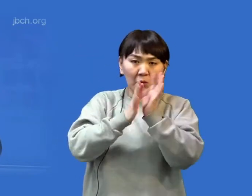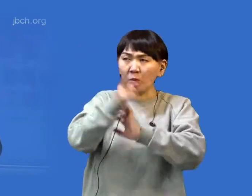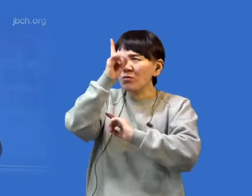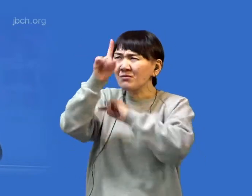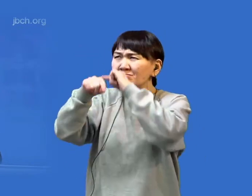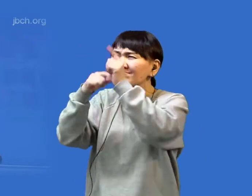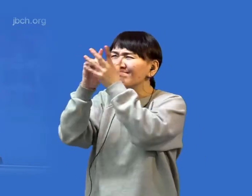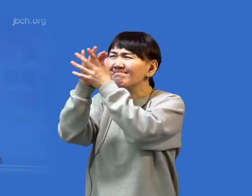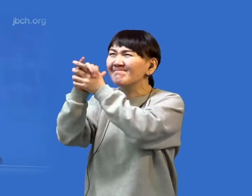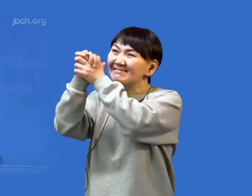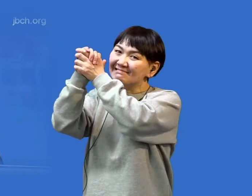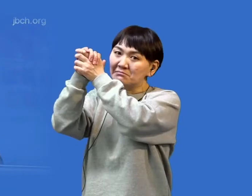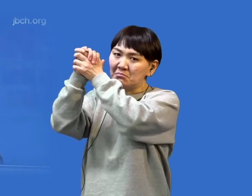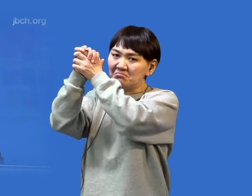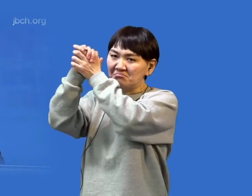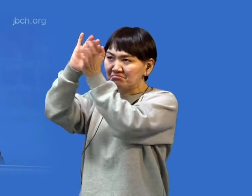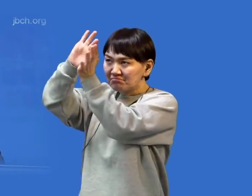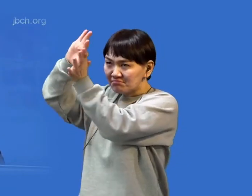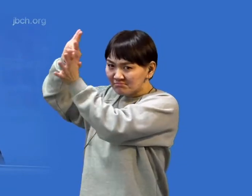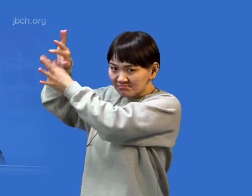найдалгүй өөрийнхөө